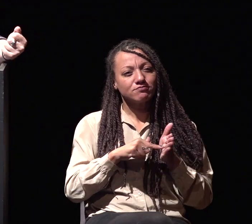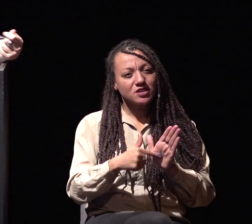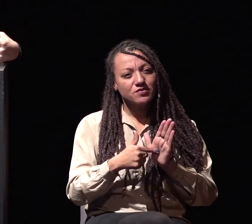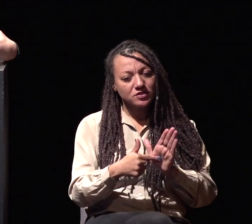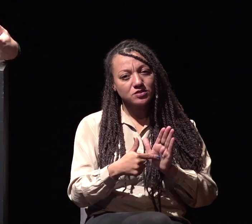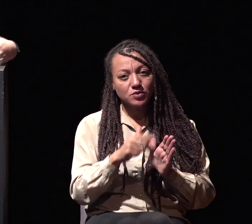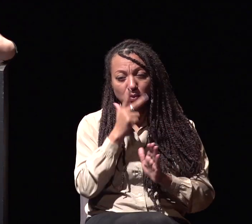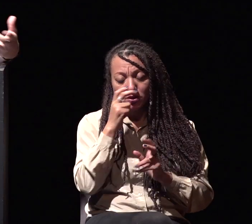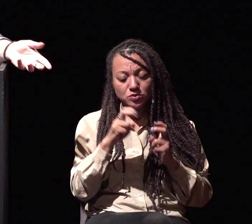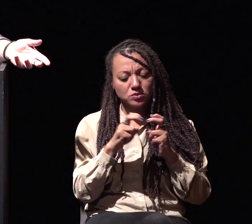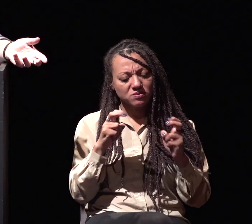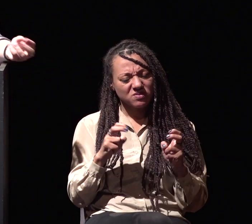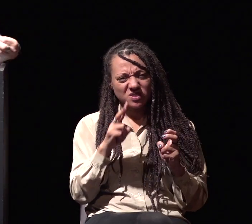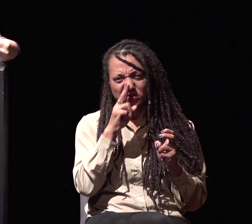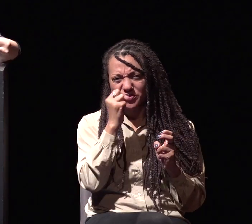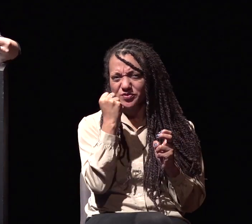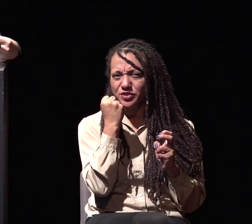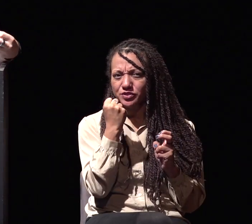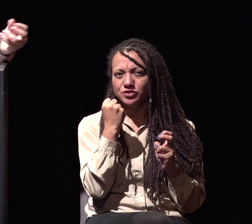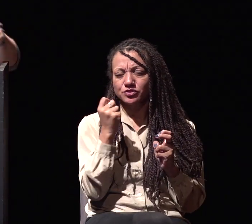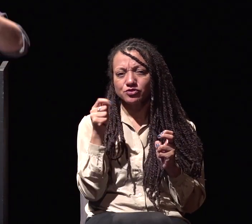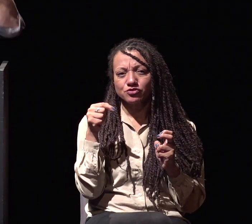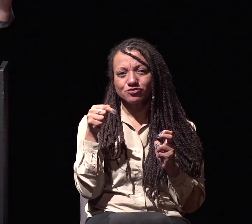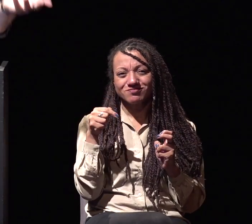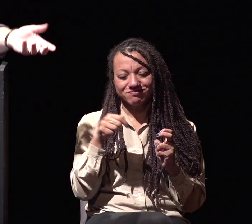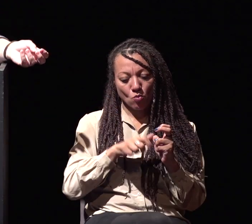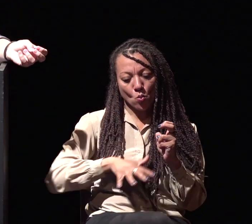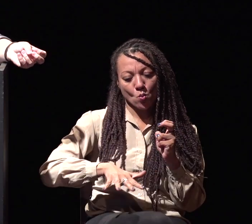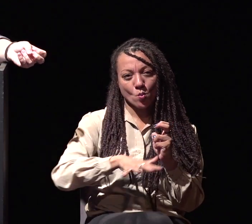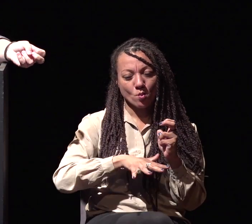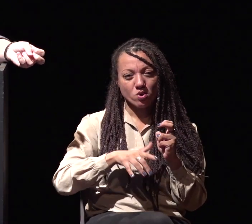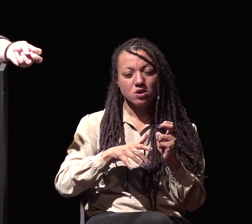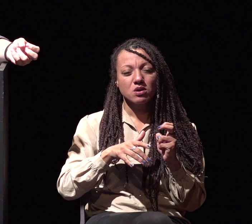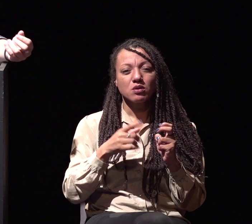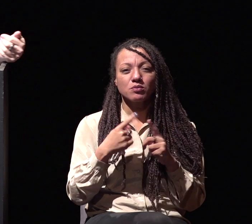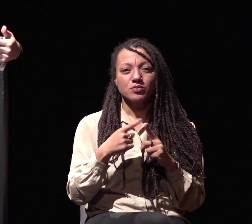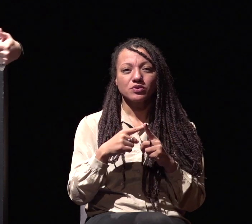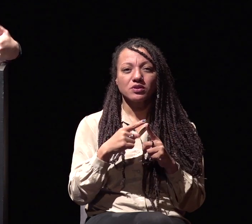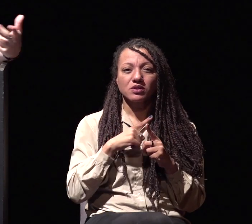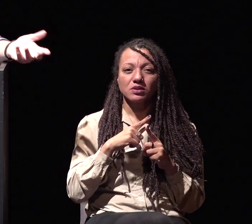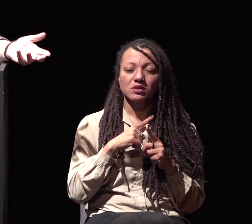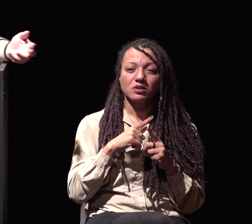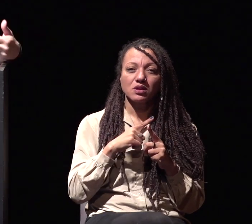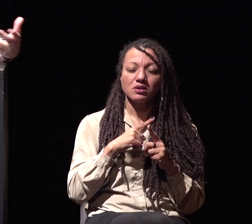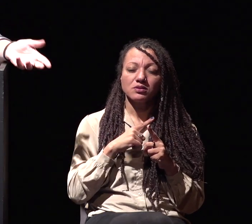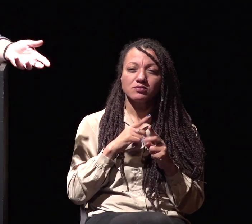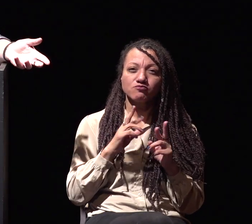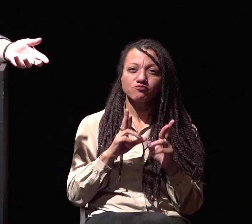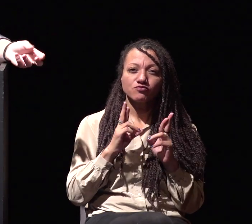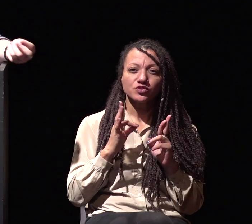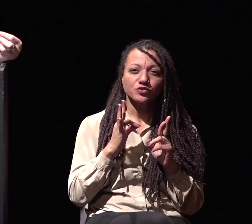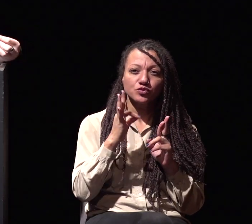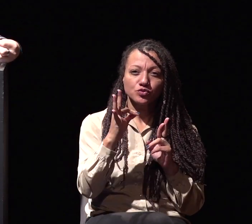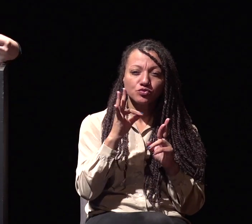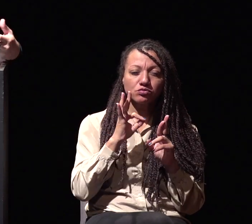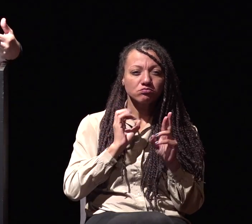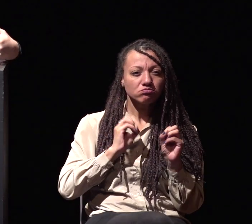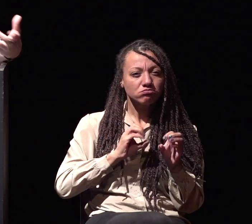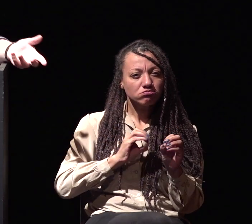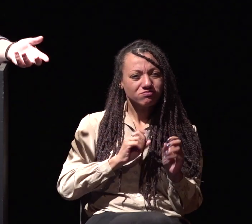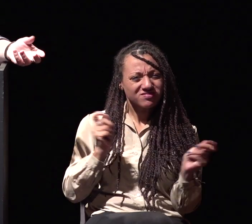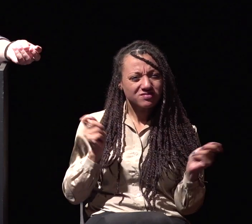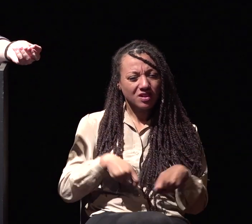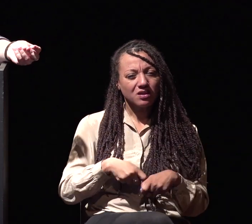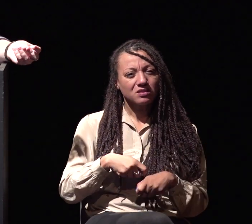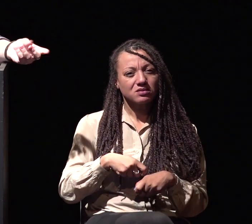potência e tem um papel fundamental em termos de perspectiva futura sobre a capacidade de ensinar e fazer pensar. Eu acho que se